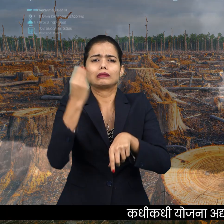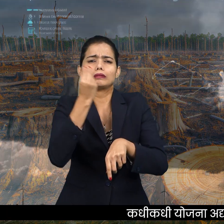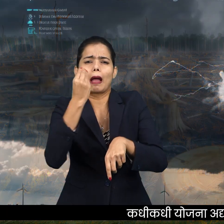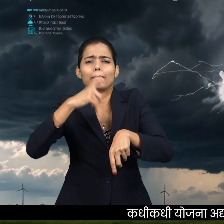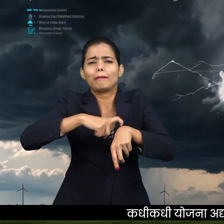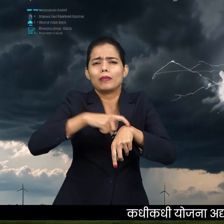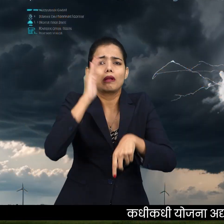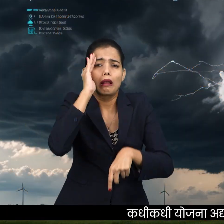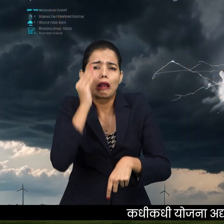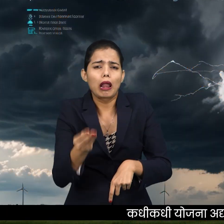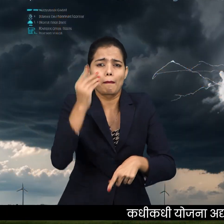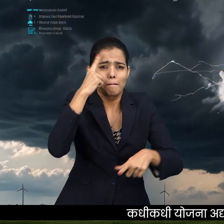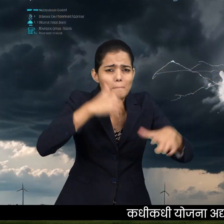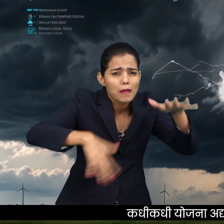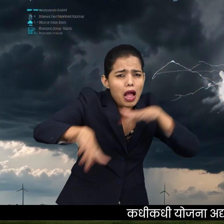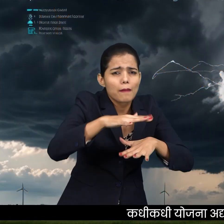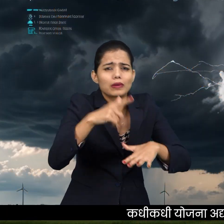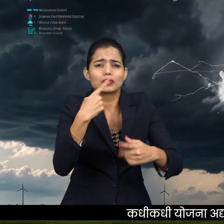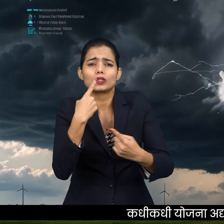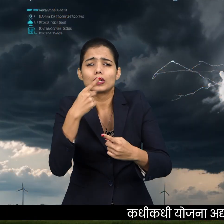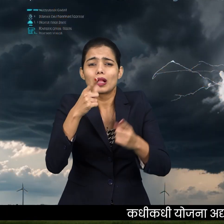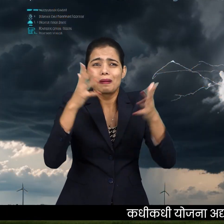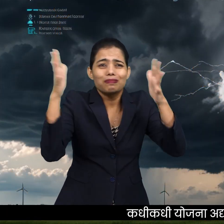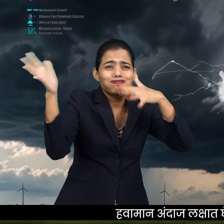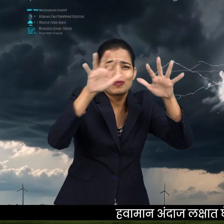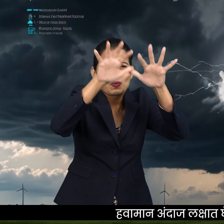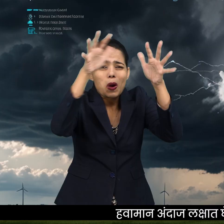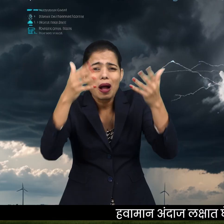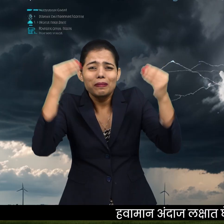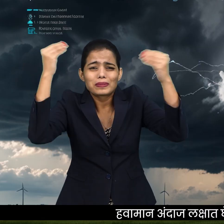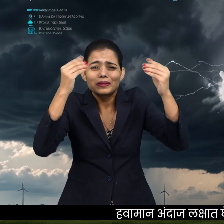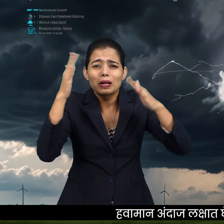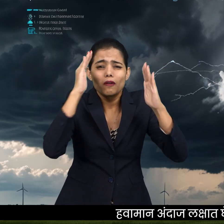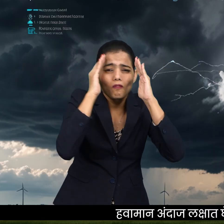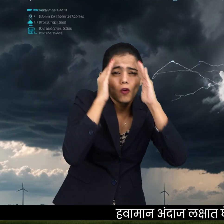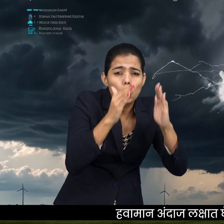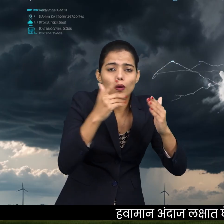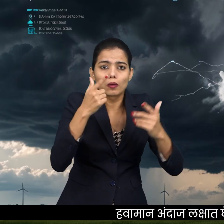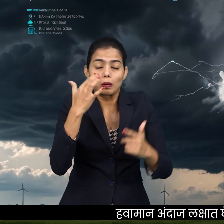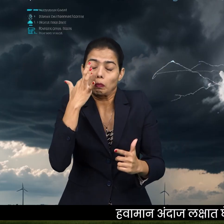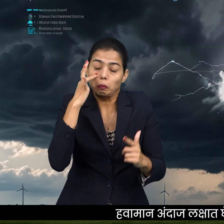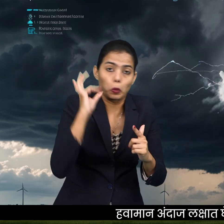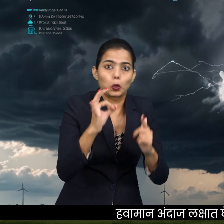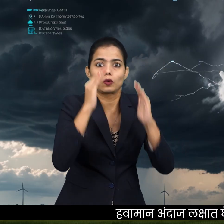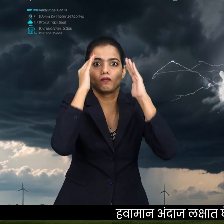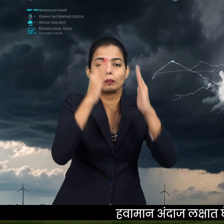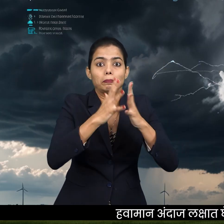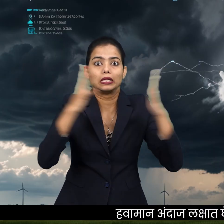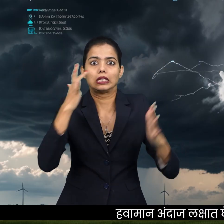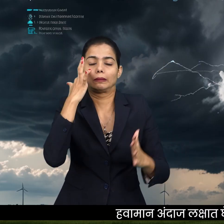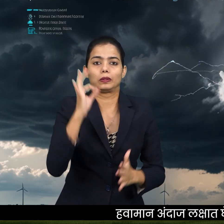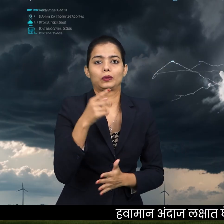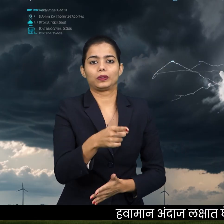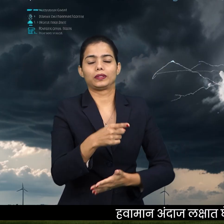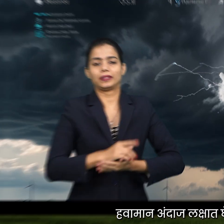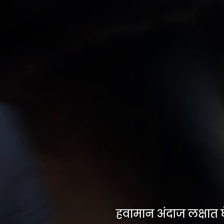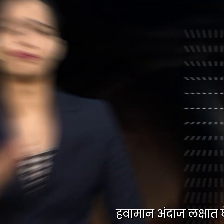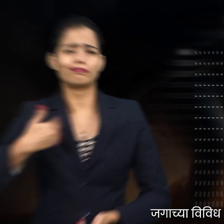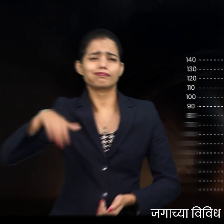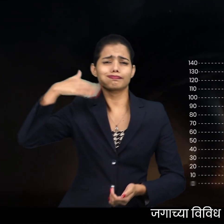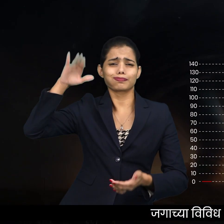तिसरं, कधीकधी योजना अद्ययावत करणे आणि हवामान अंदाज लक्षात घेऊन खूप महत्त्वाचे